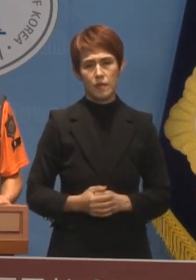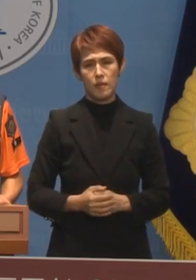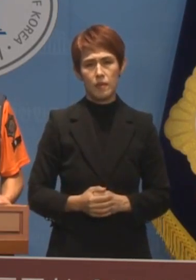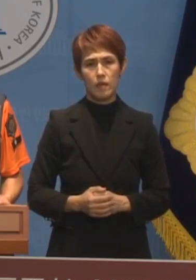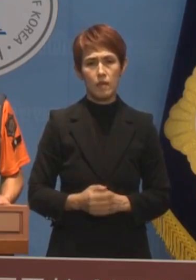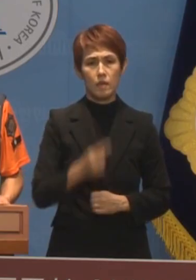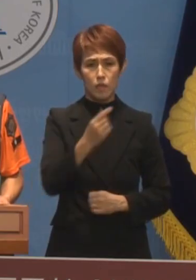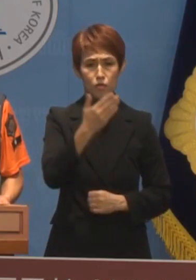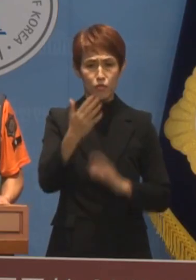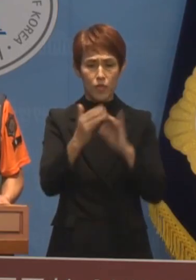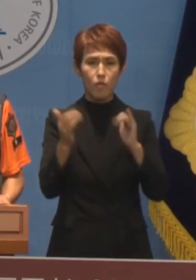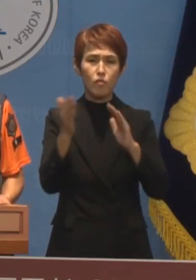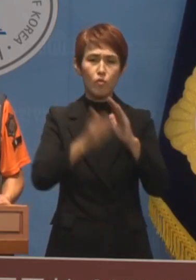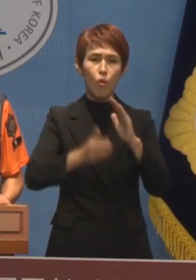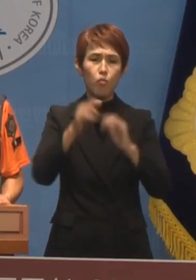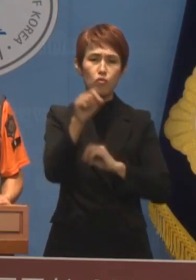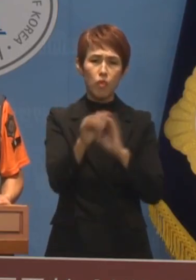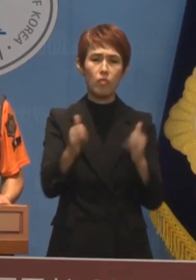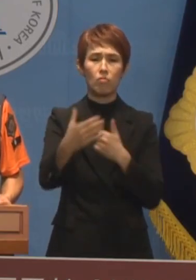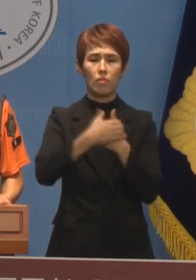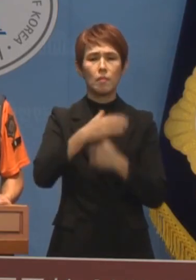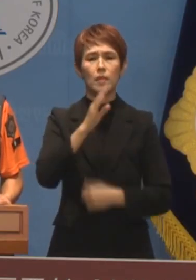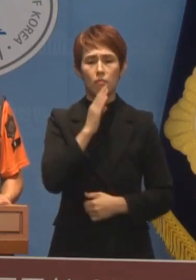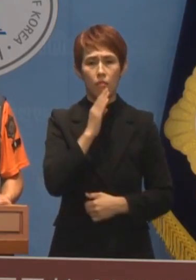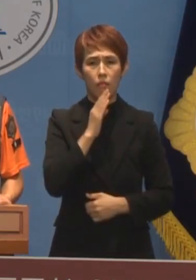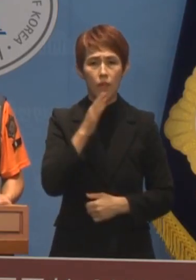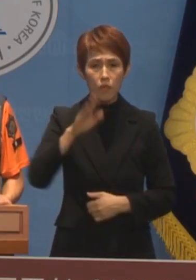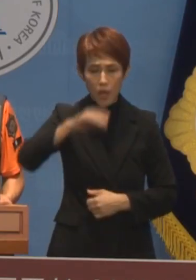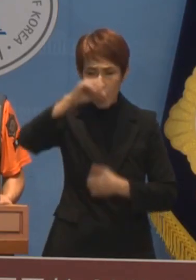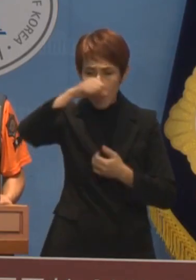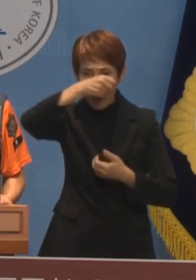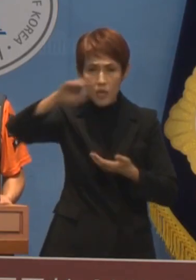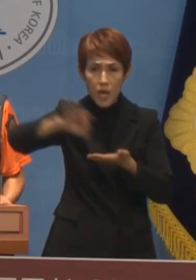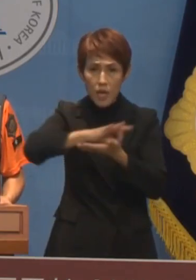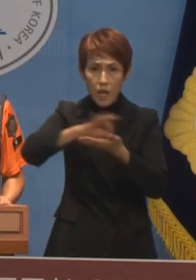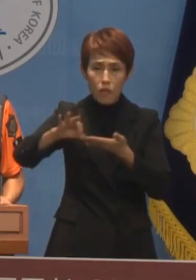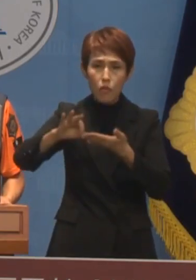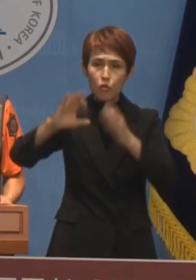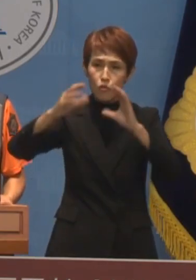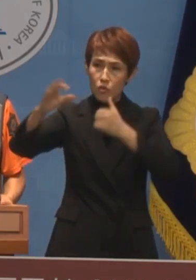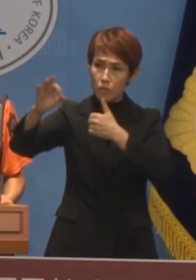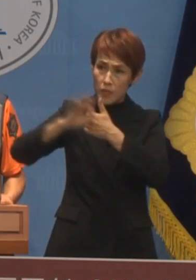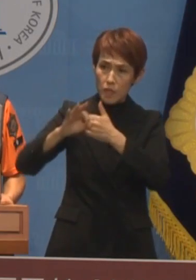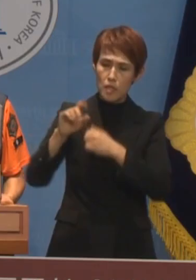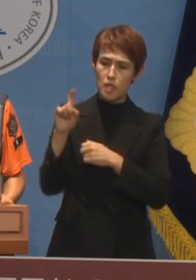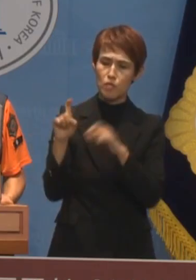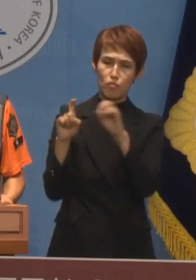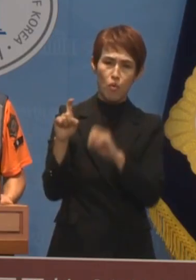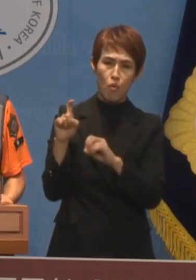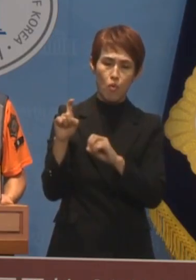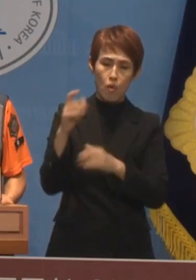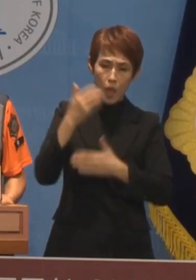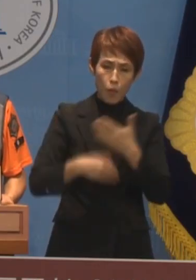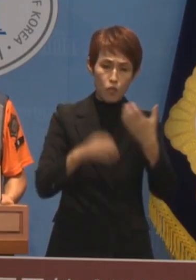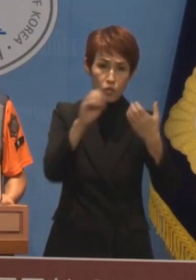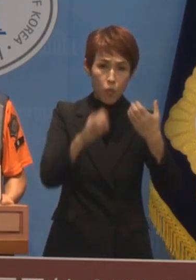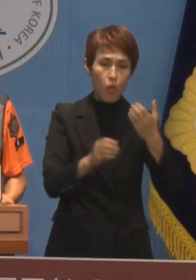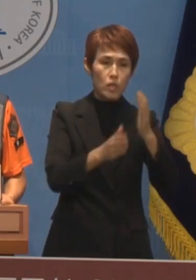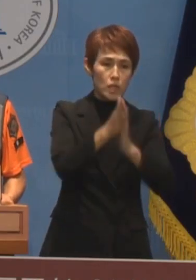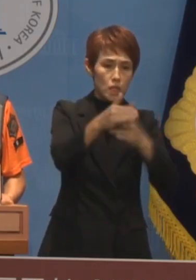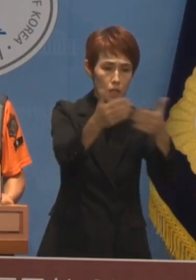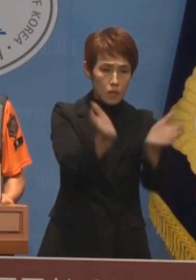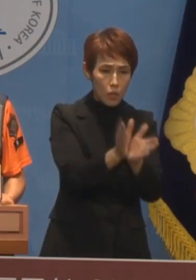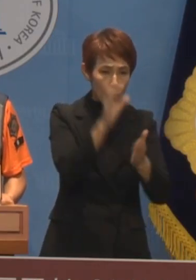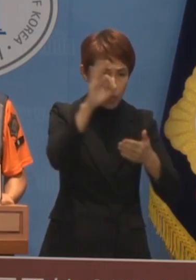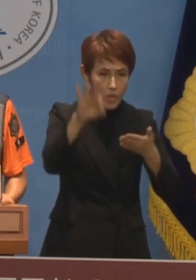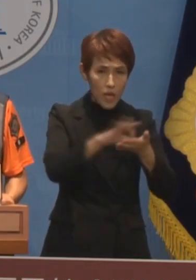신분이 국가직임에도 소방 예산은 국비가 10%, 나머지 90%를 시도 예산에